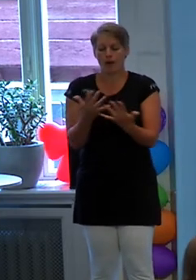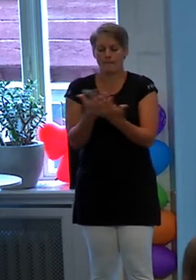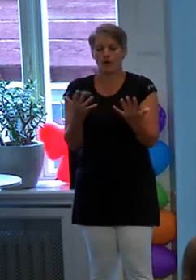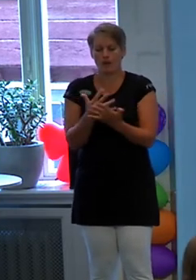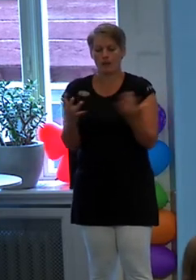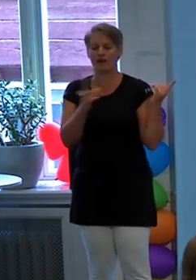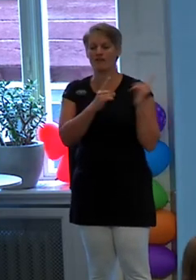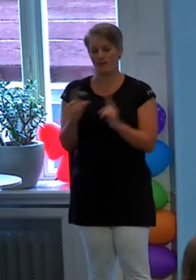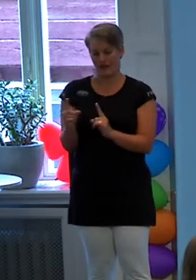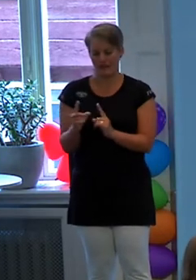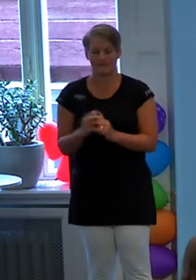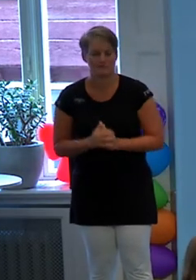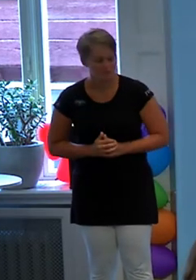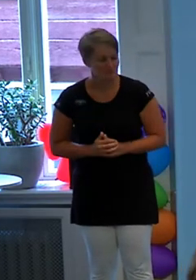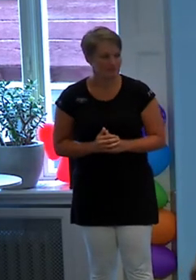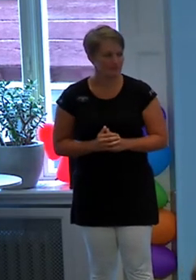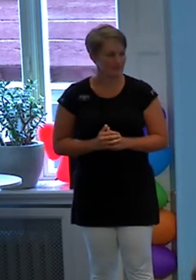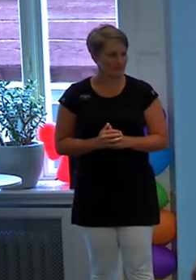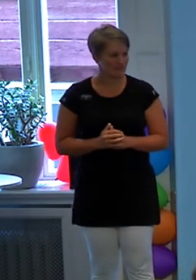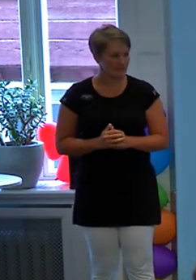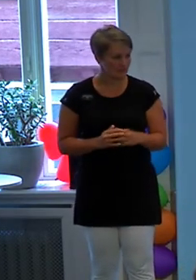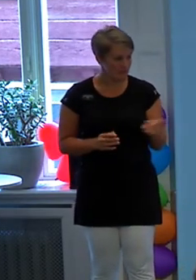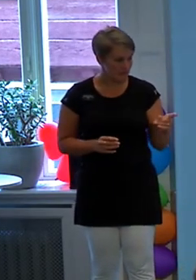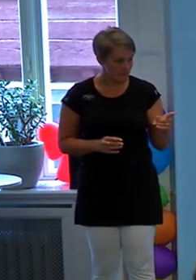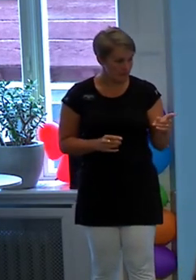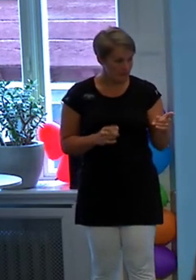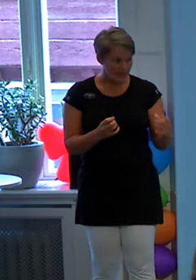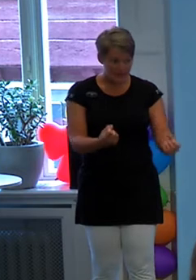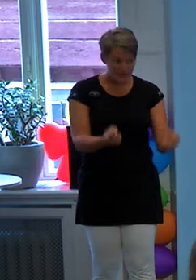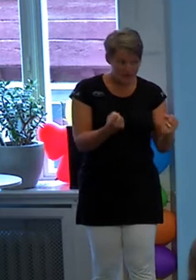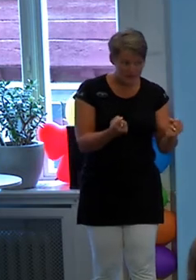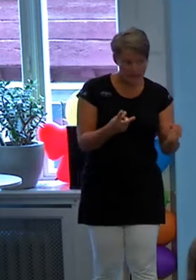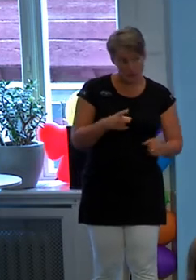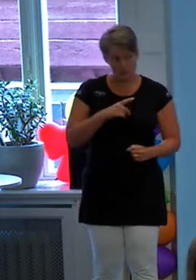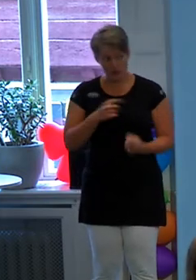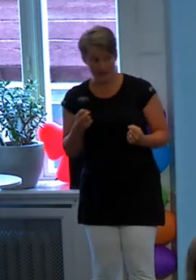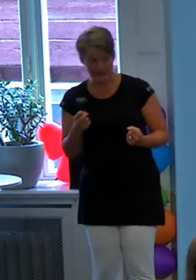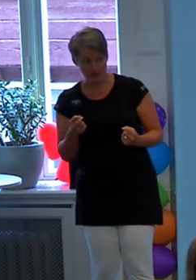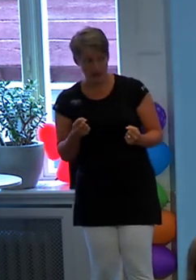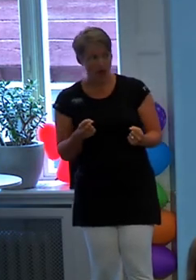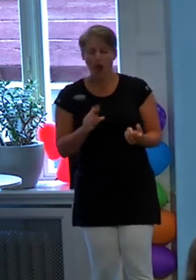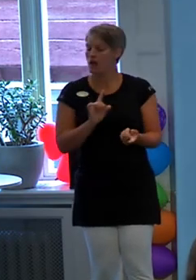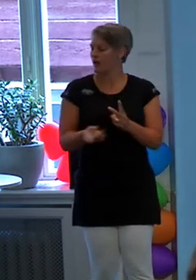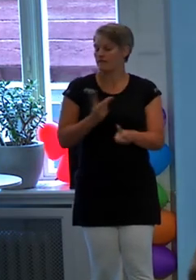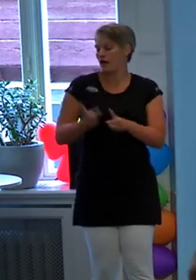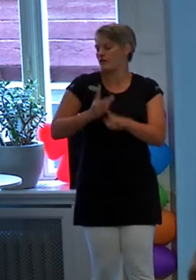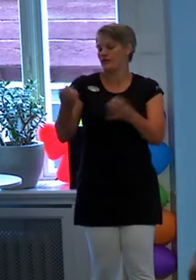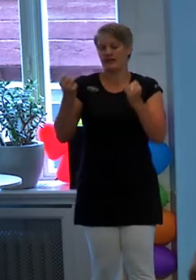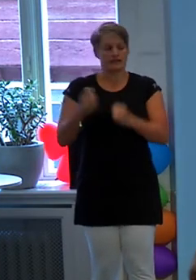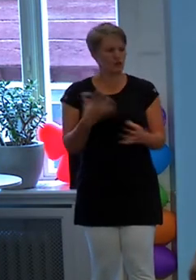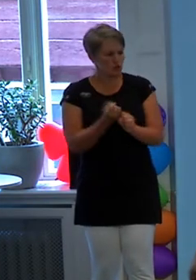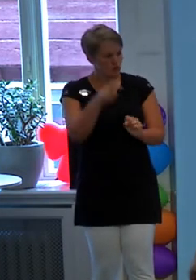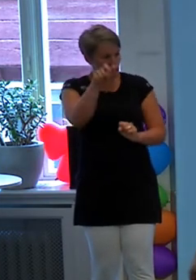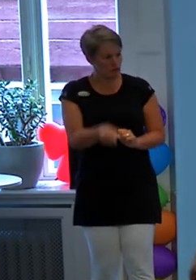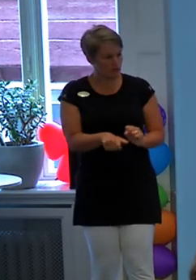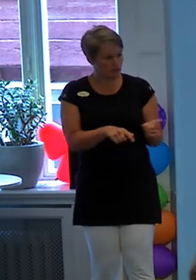Arkitektens roll för att skapa fler bostäder för många. Är den viktigare eller mindre viktig? Allt viktigare. Vad jobbar du